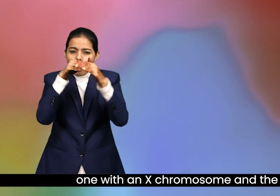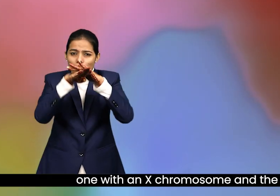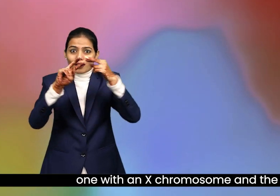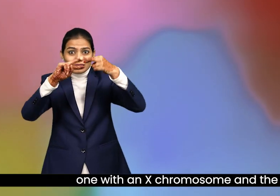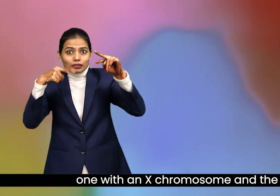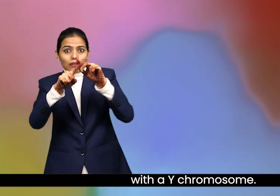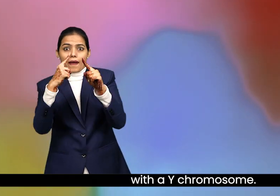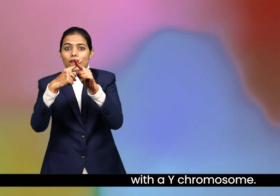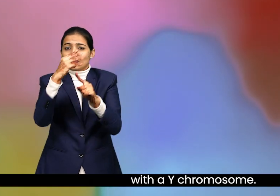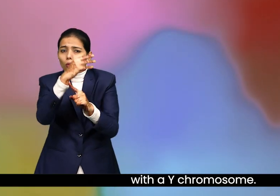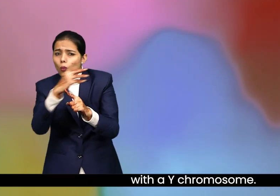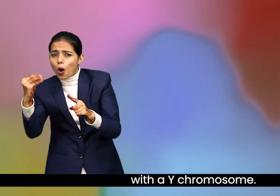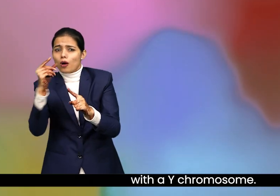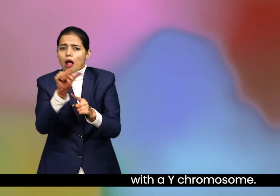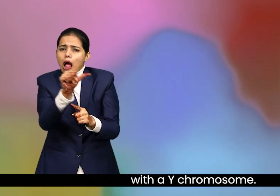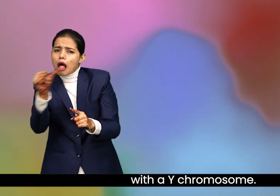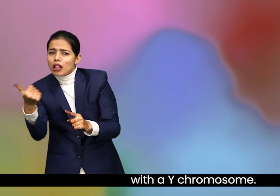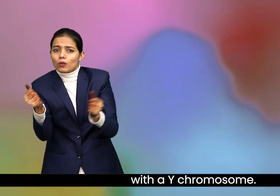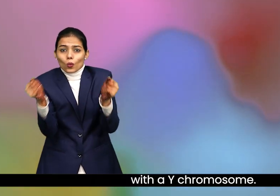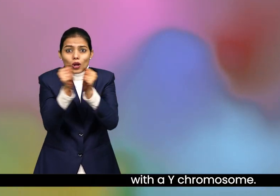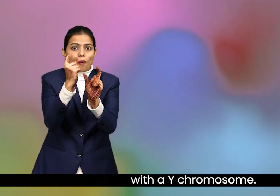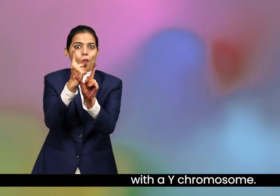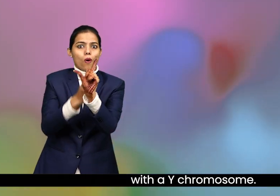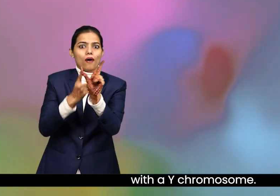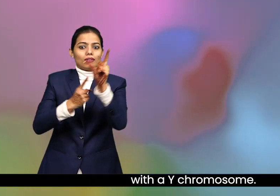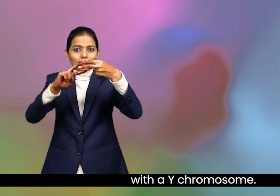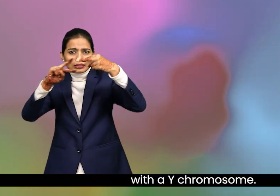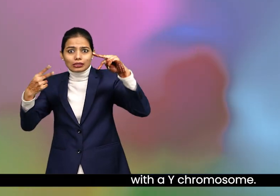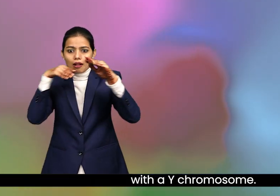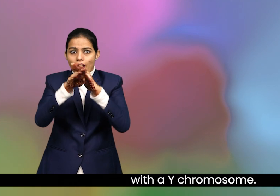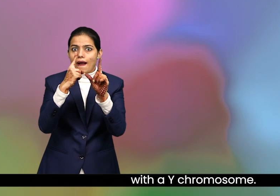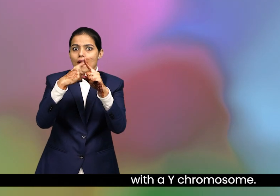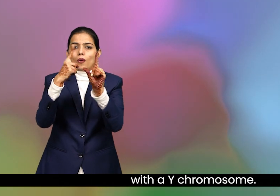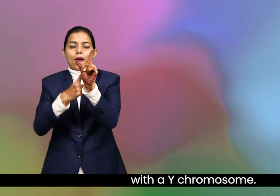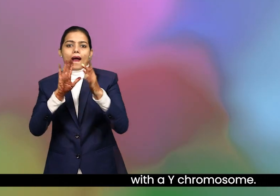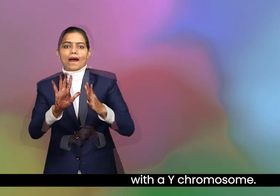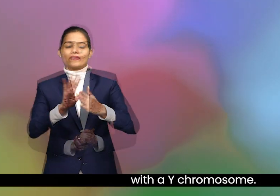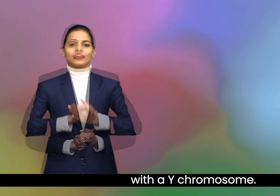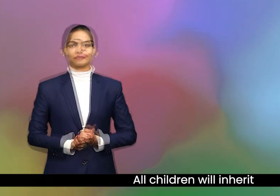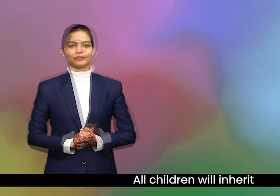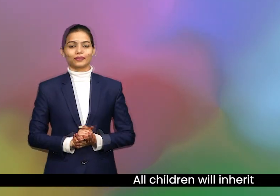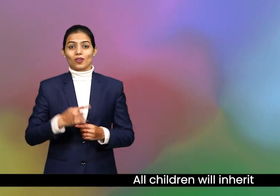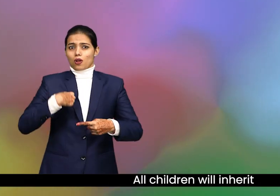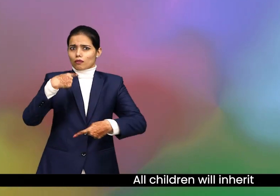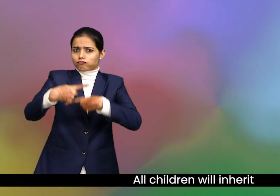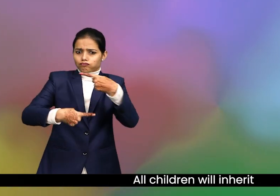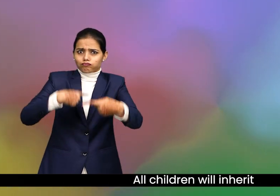மற்றும் other with a Y மற்றொன்று Y chromosome. நிறப்புரி. all எல்லா children குழந்தைகளும் will தங்கள்